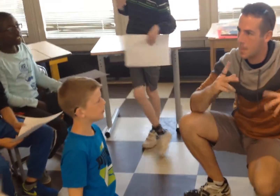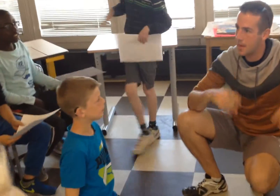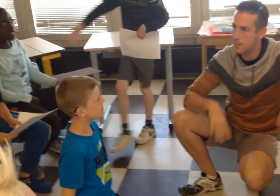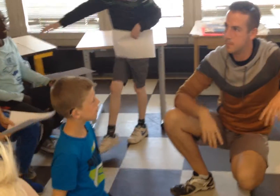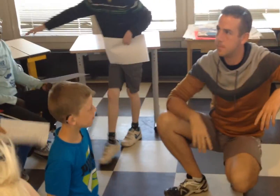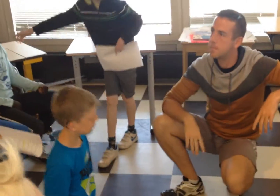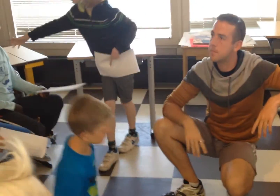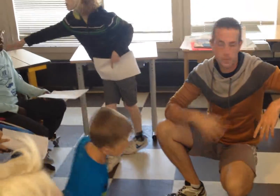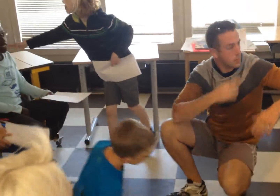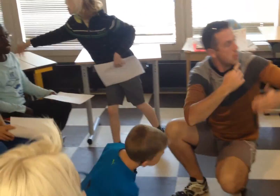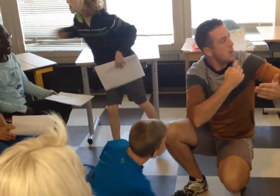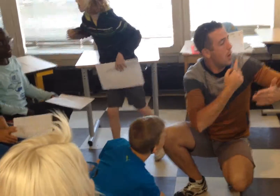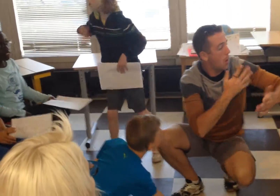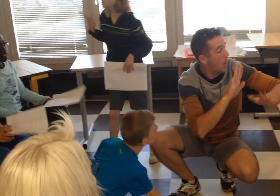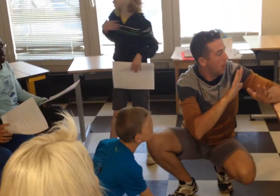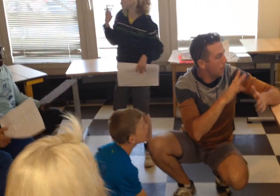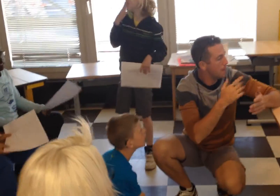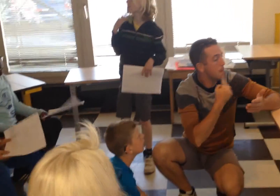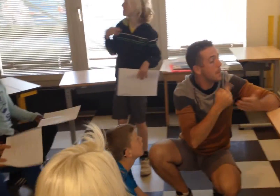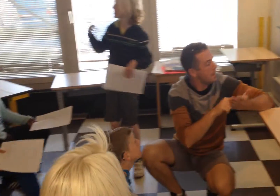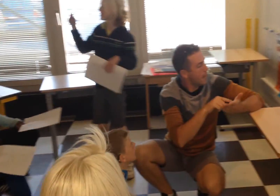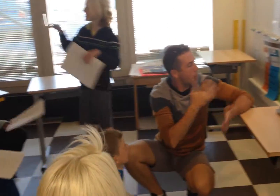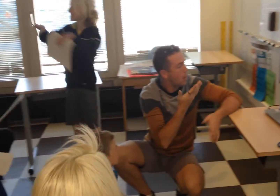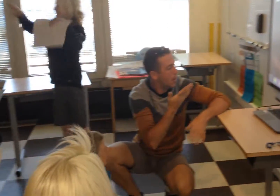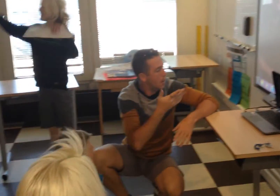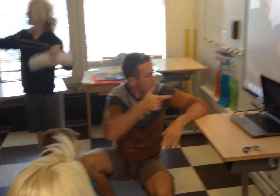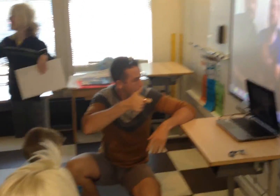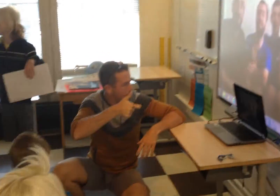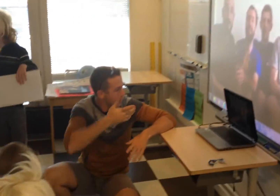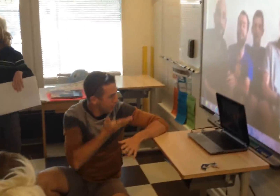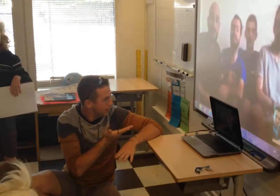Donc ce qu'il faut faire, c'est l'entraînement à la plage. On voit pas trop, Robert.